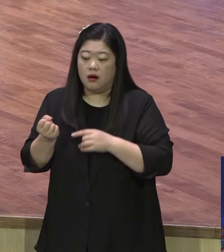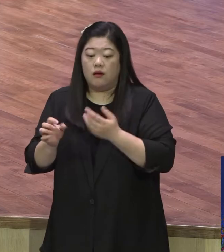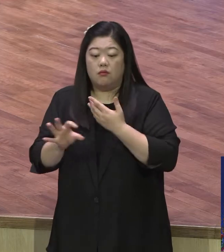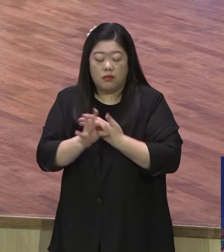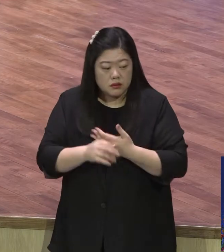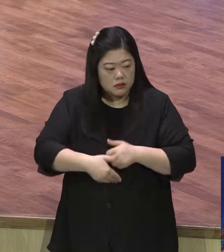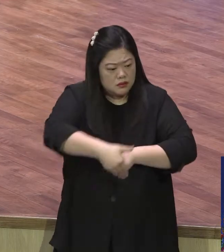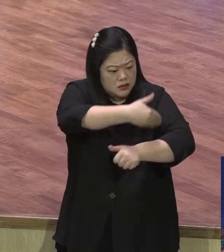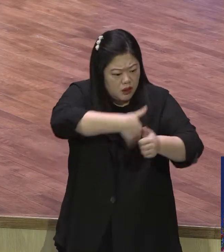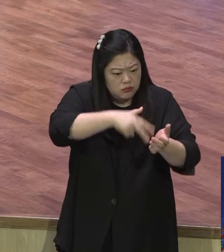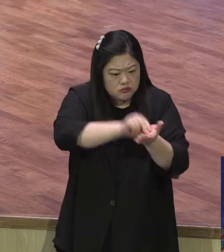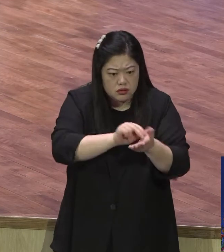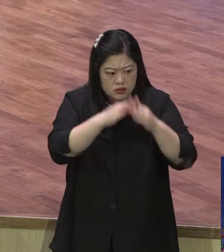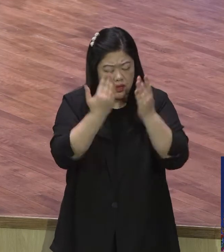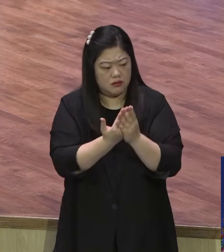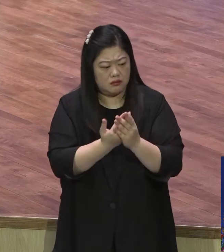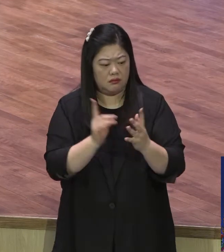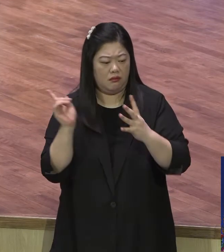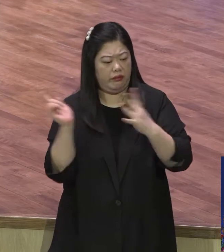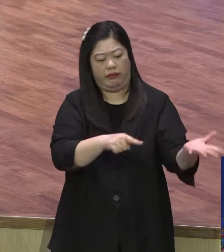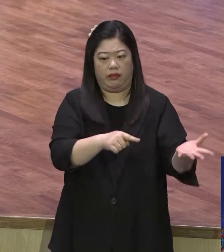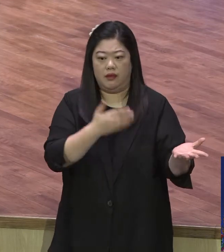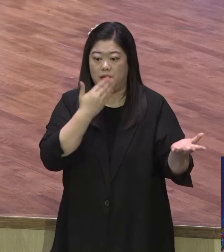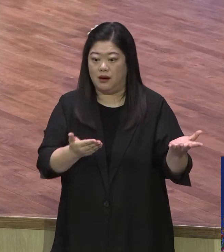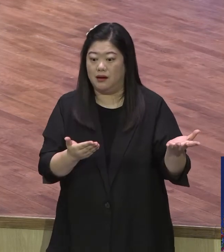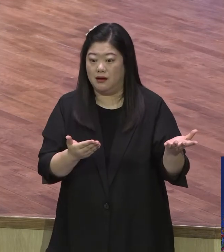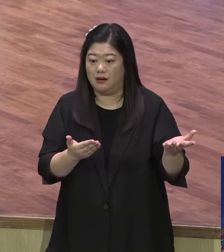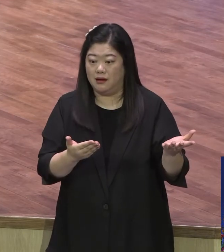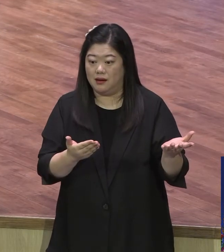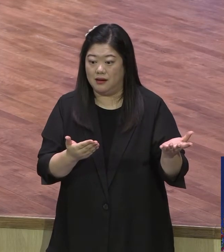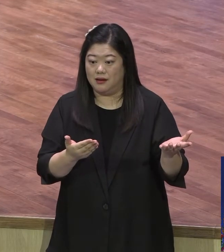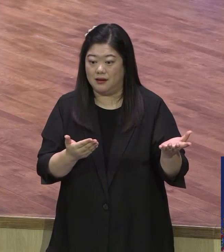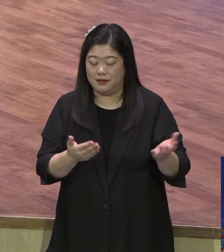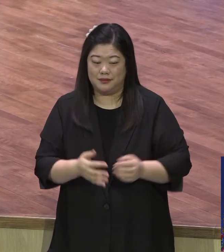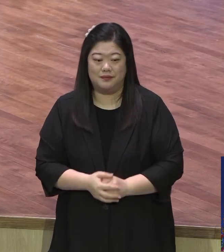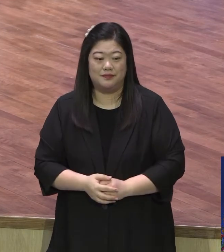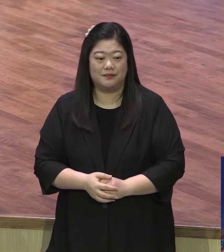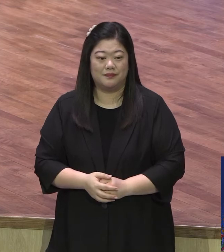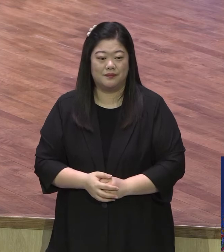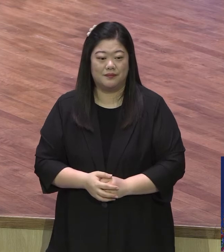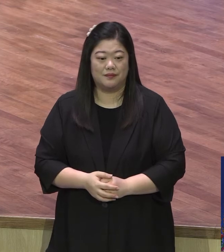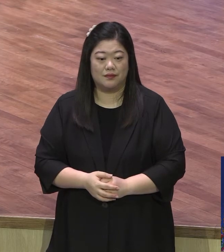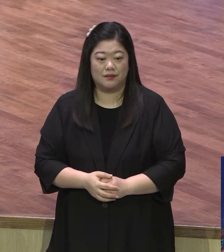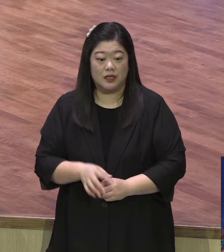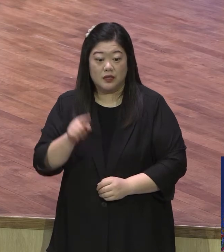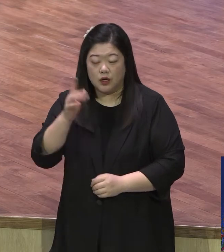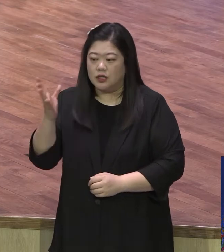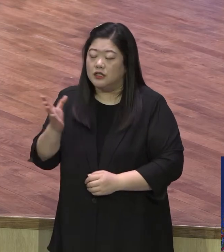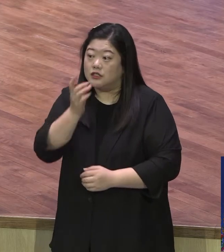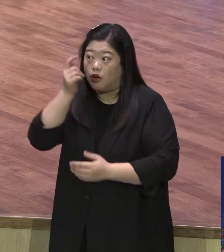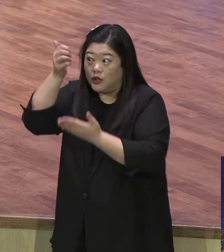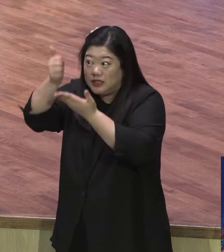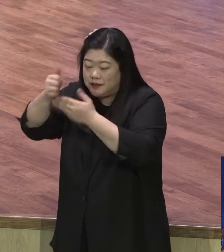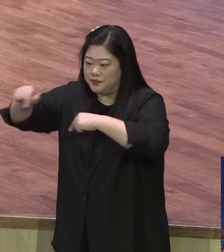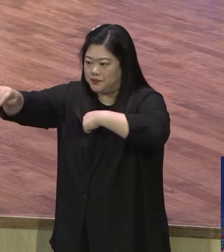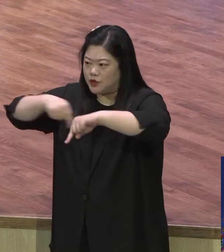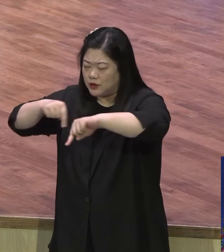능력을 다 주십니다 그리고 이런 권세는 성령의 역사하심을 통해서 나타나게 되어있어요 성령의 역사